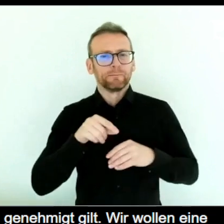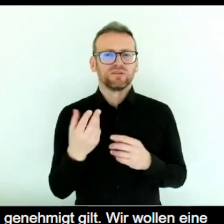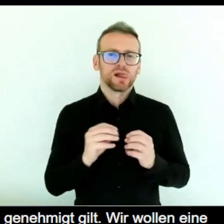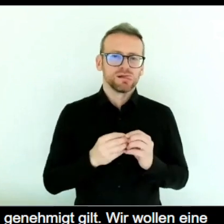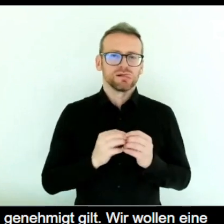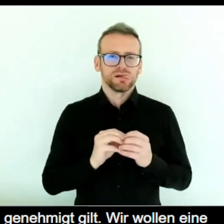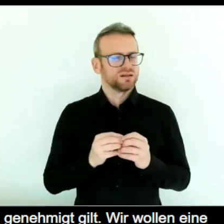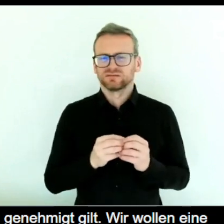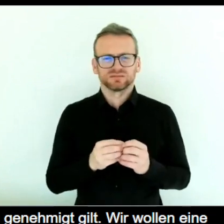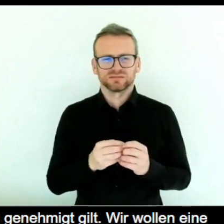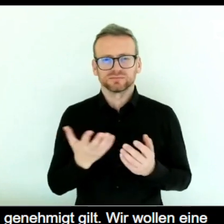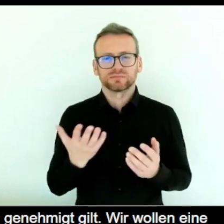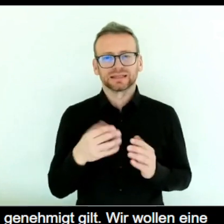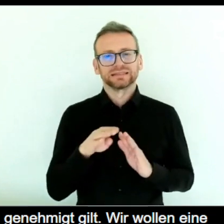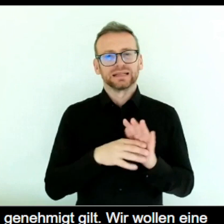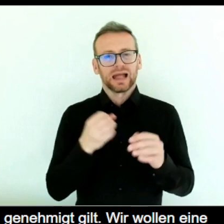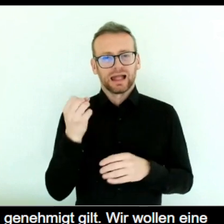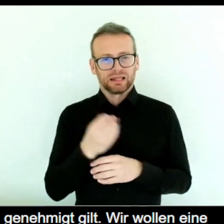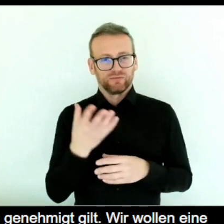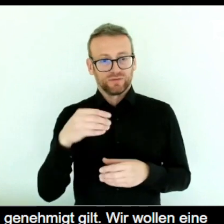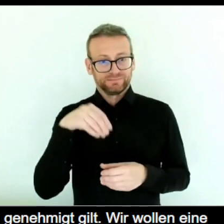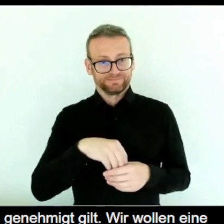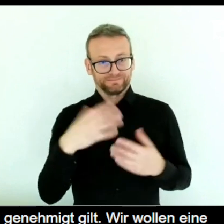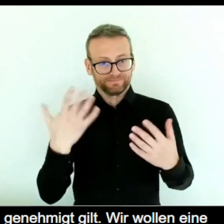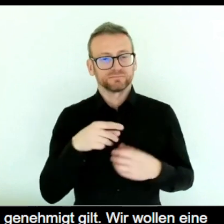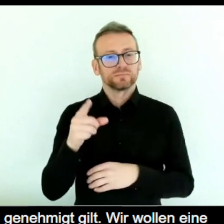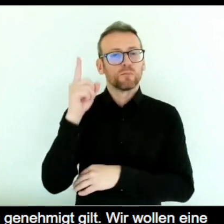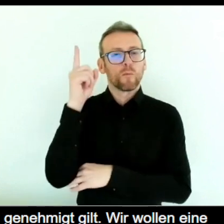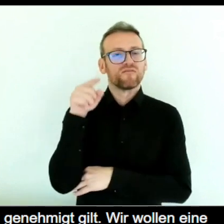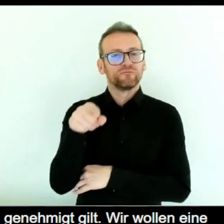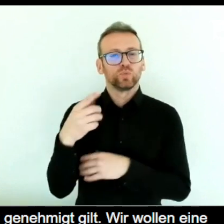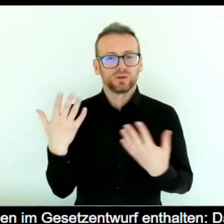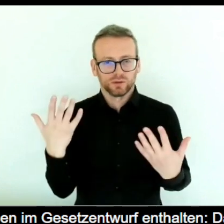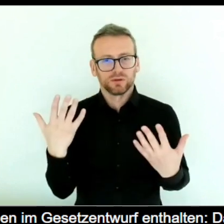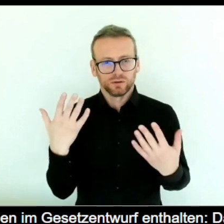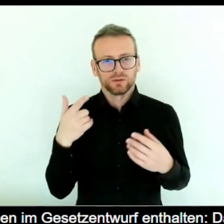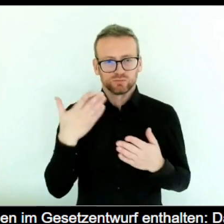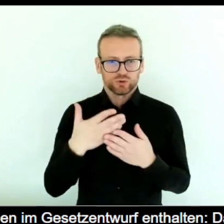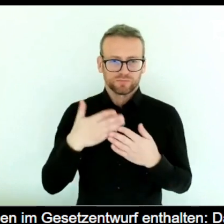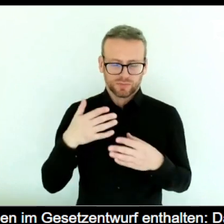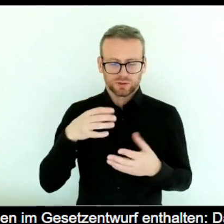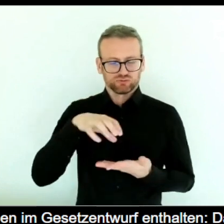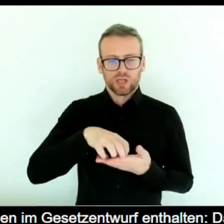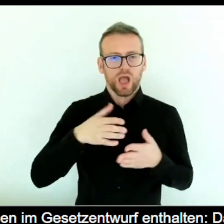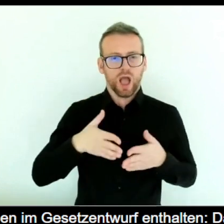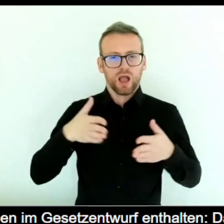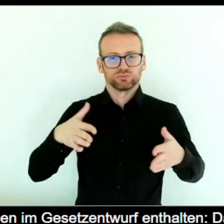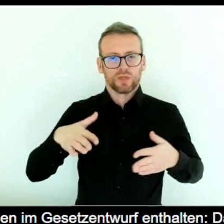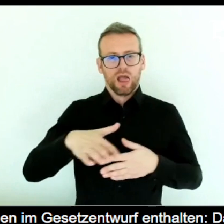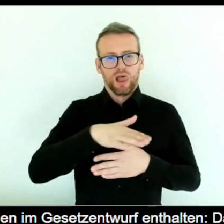beschäftigt, mit wichtigen Verkehrsthemen, unter anderem mit dem vom Herrn Ministerpräsidenten